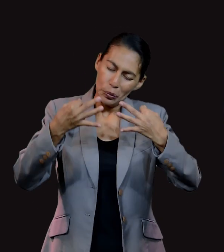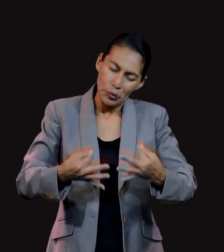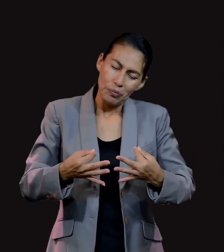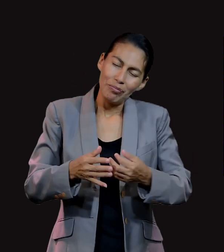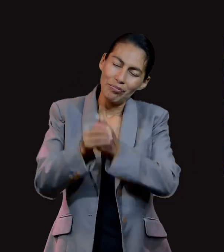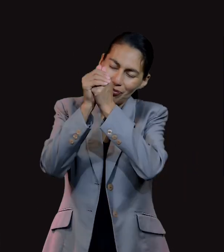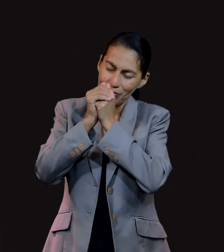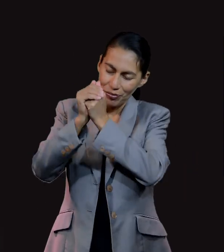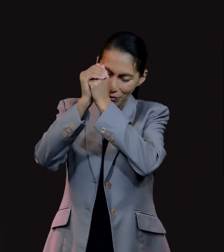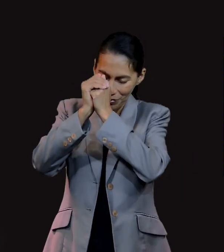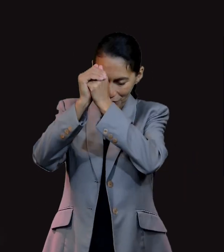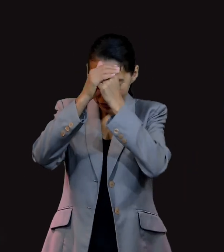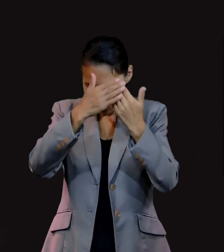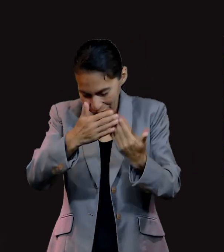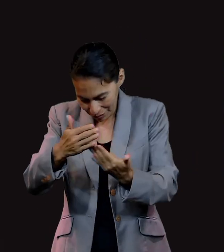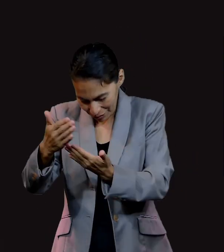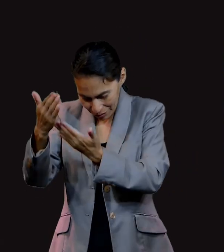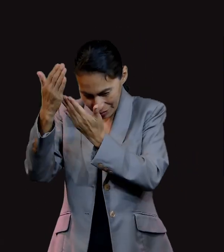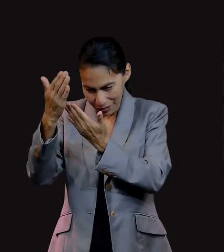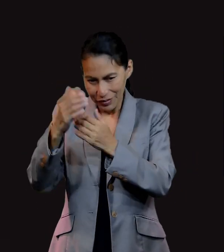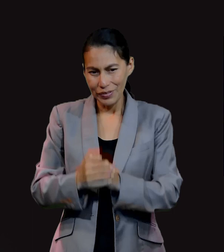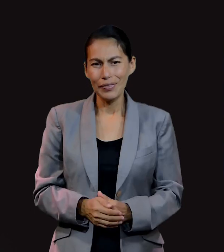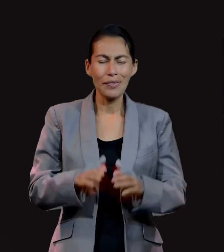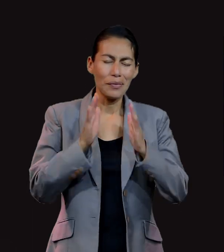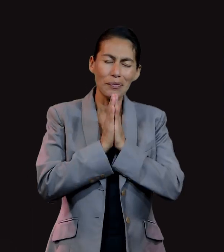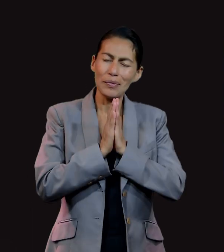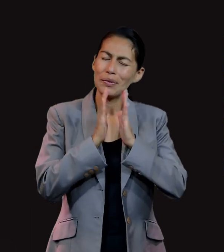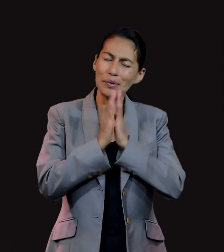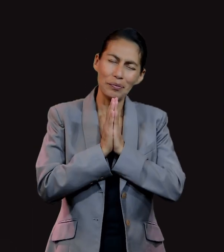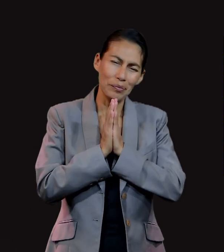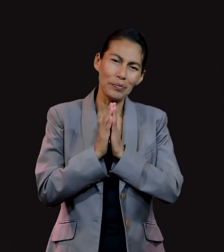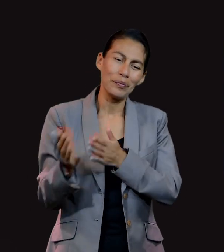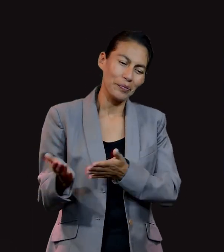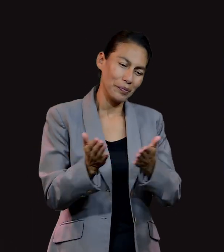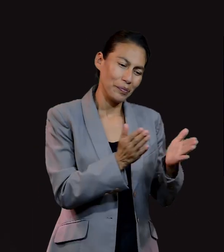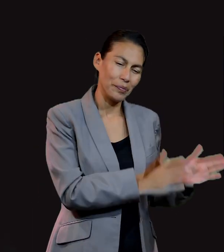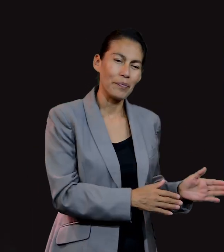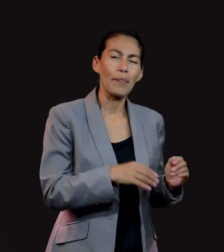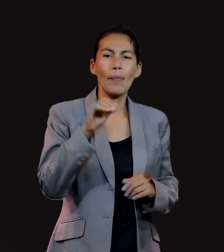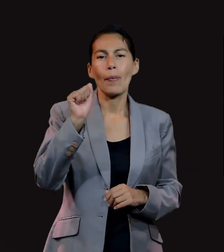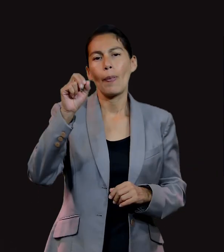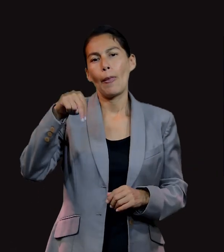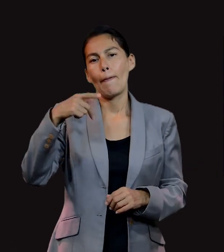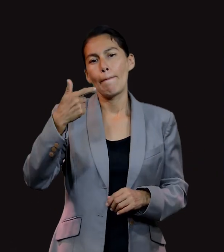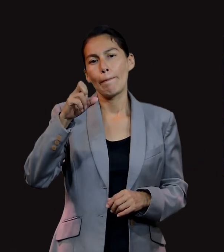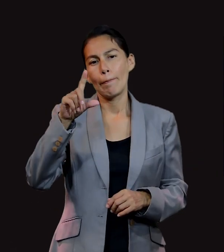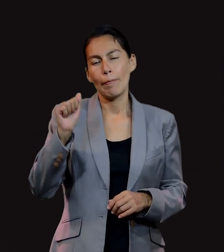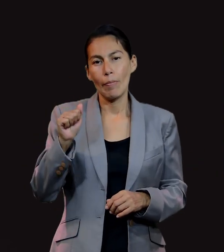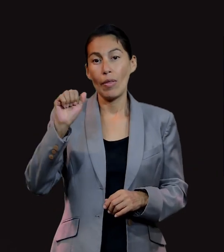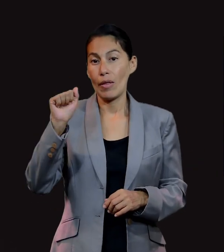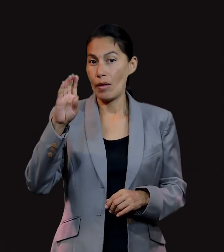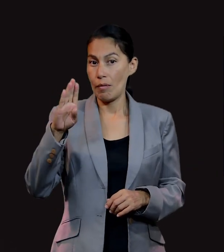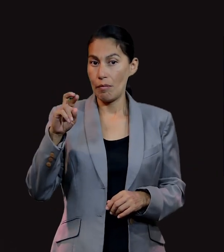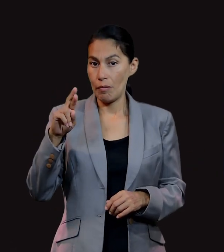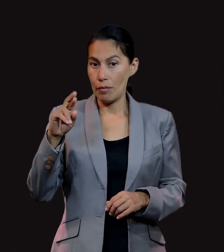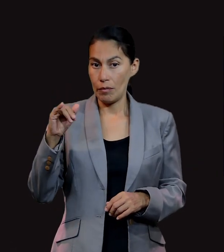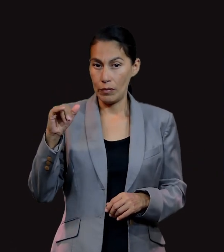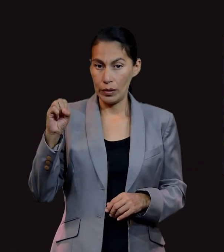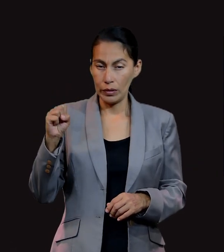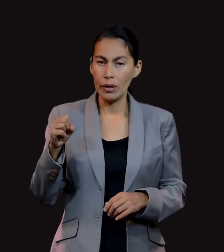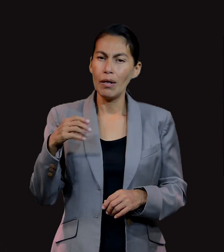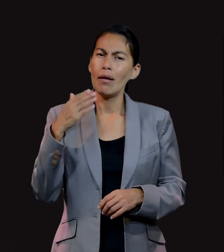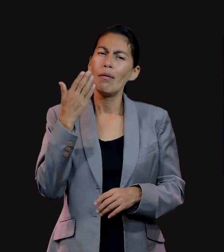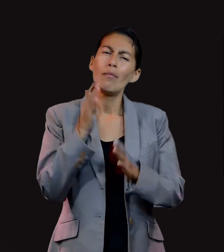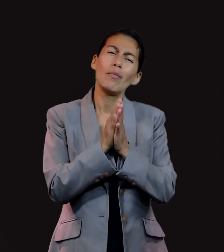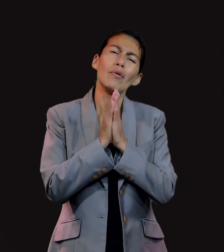sea nuestro Dios Amén y Amén Ángela Ambrís Buenas noches Dios los bendiga Pido oración por mi mamá